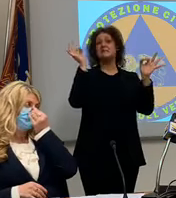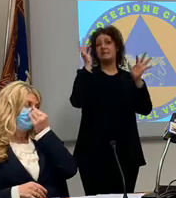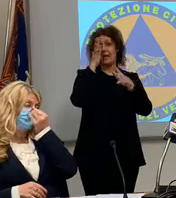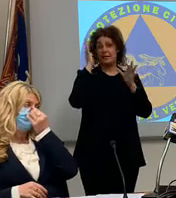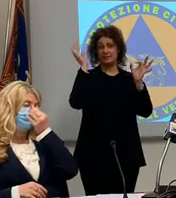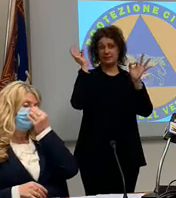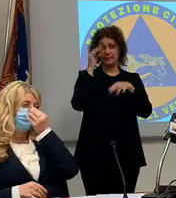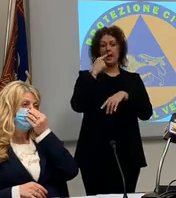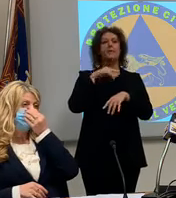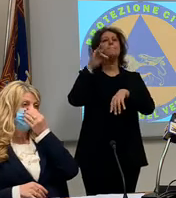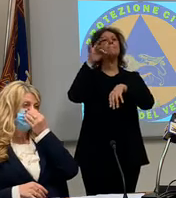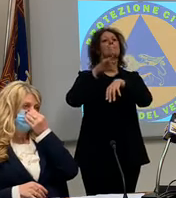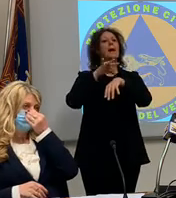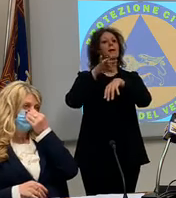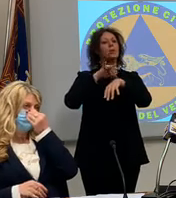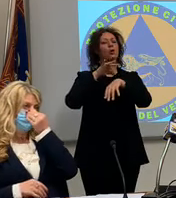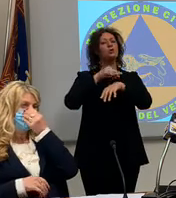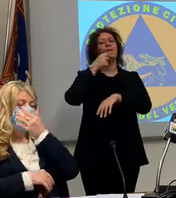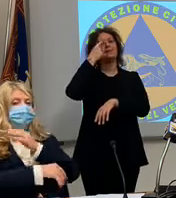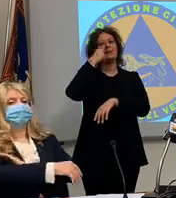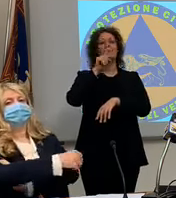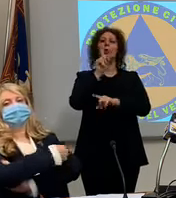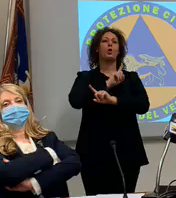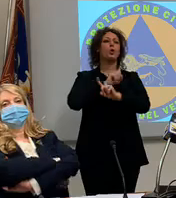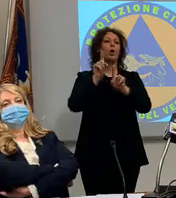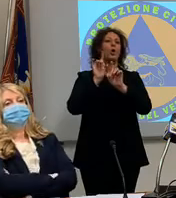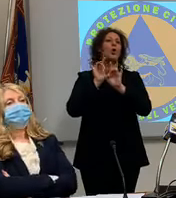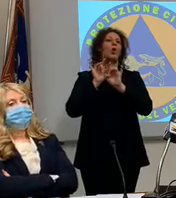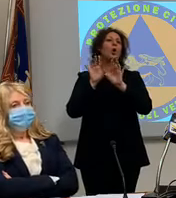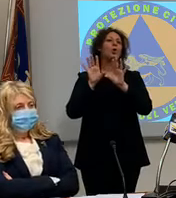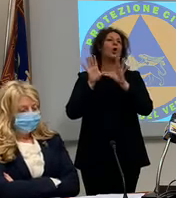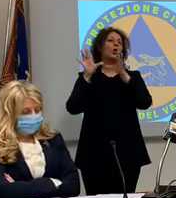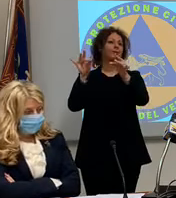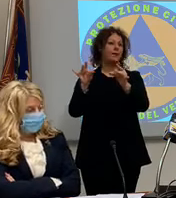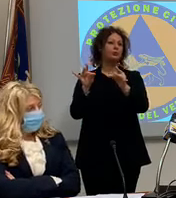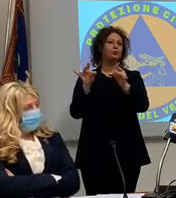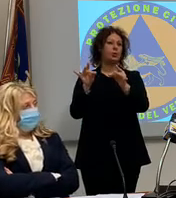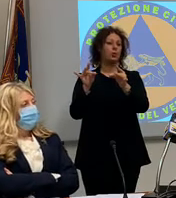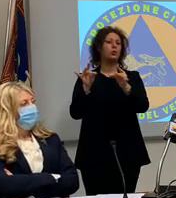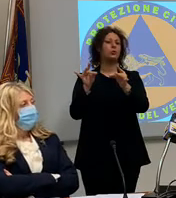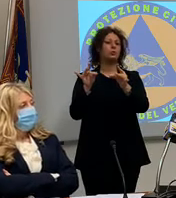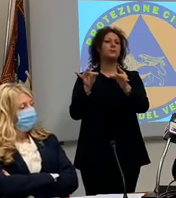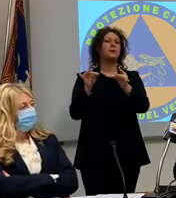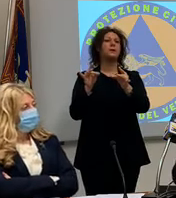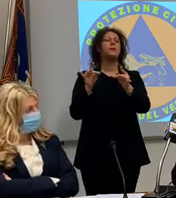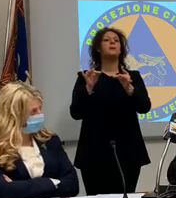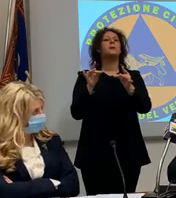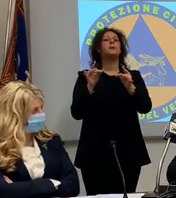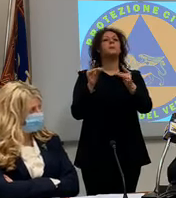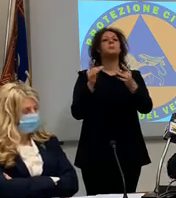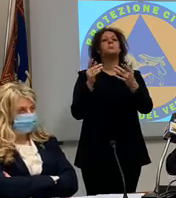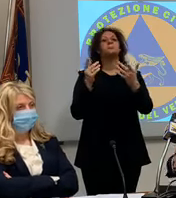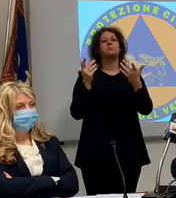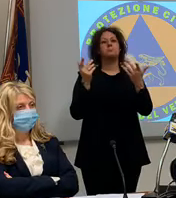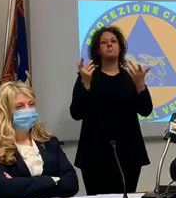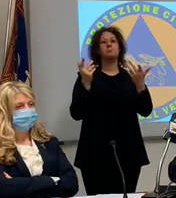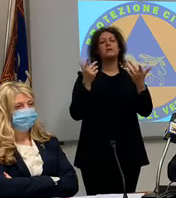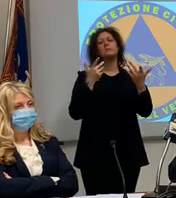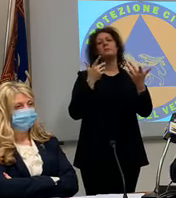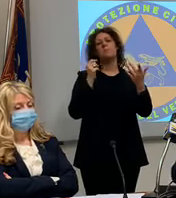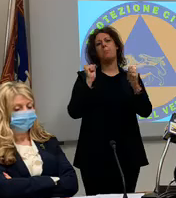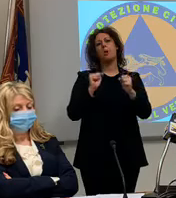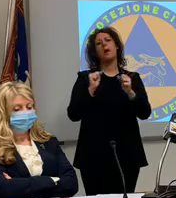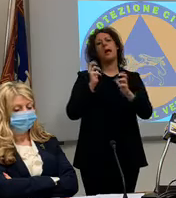contagiose magari di che hanno bisogno di reparti di medicina con cure non Intensive sarebbe crisi